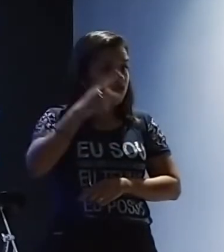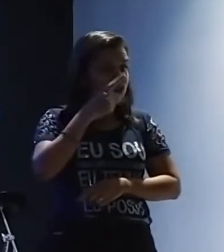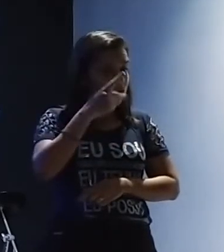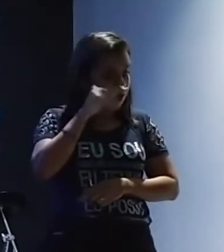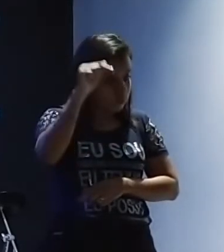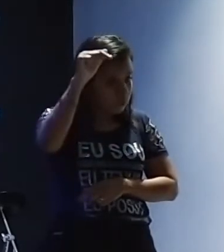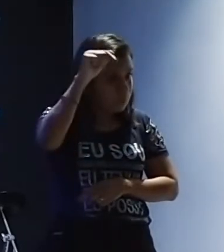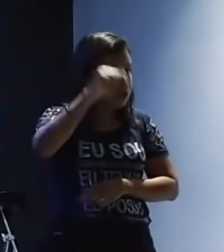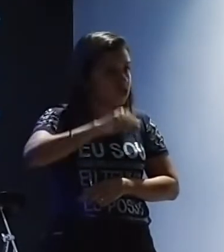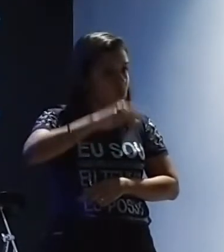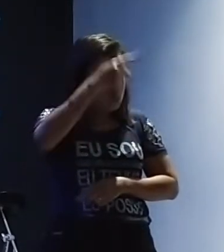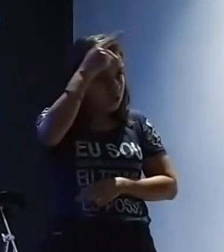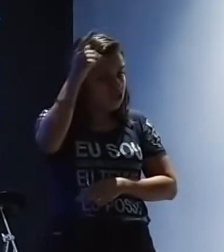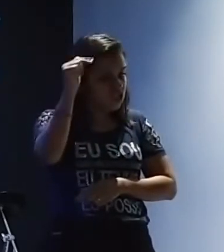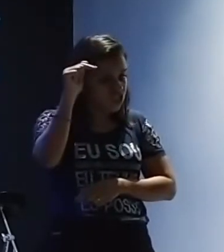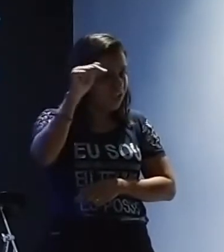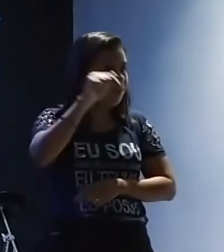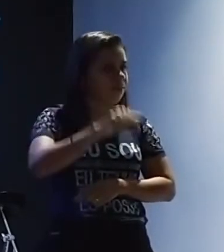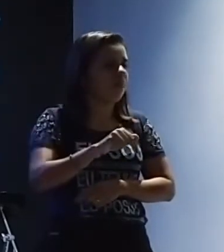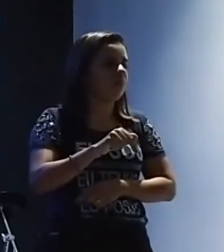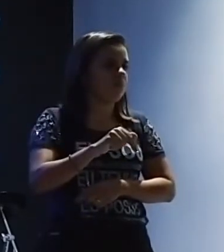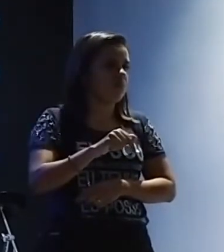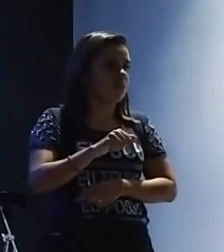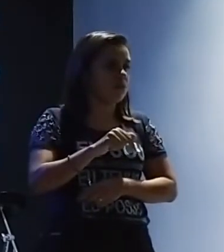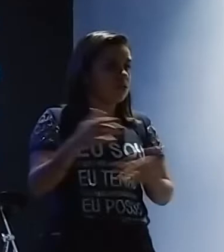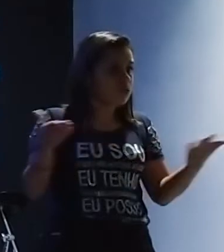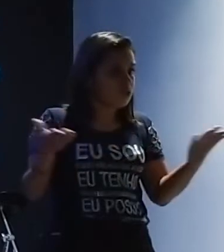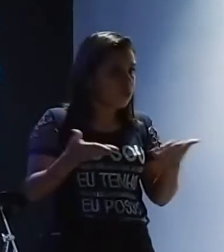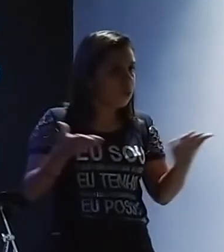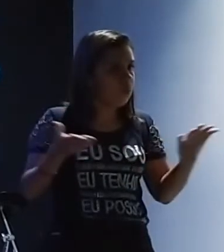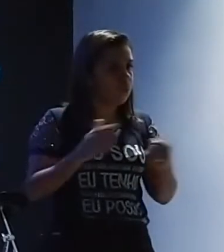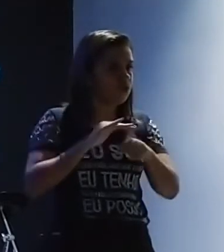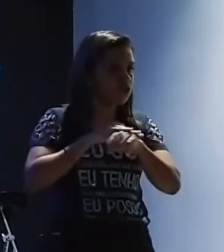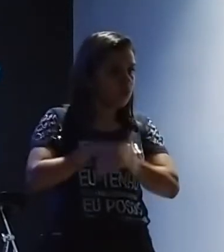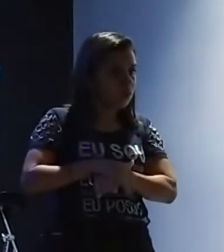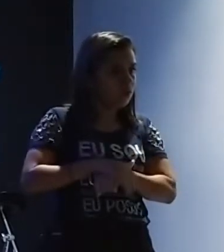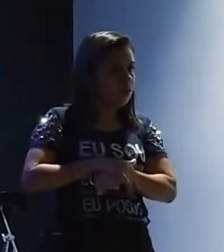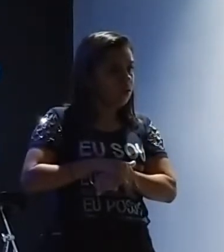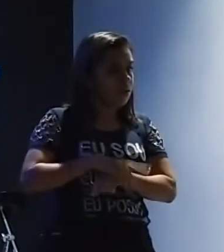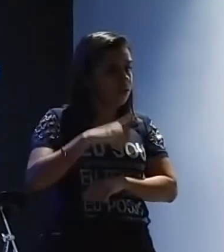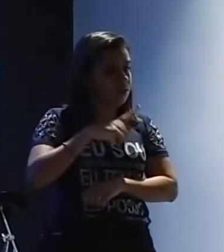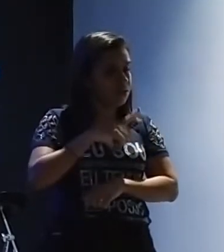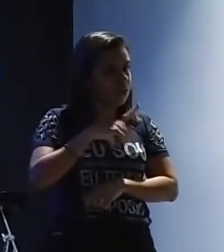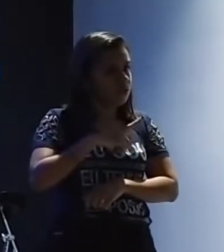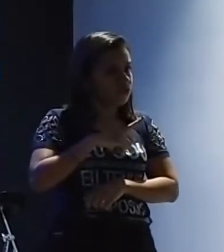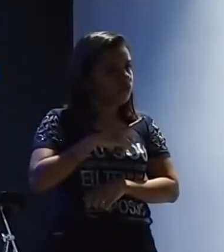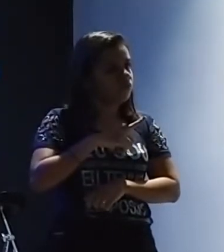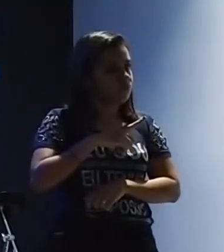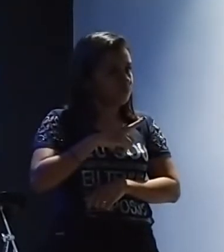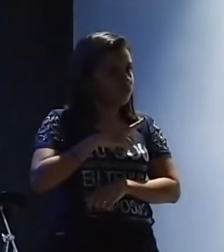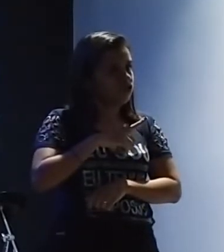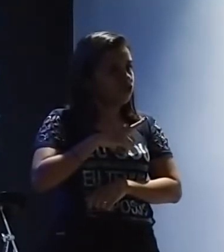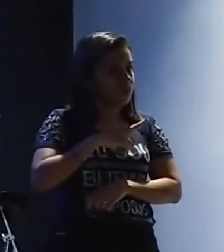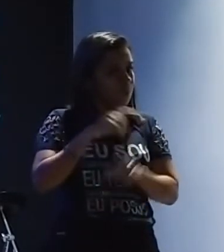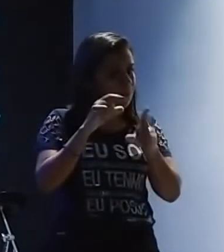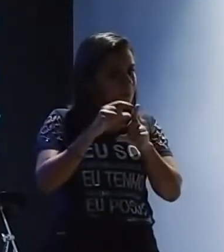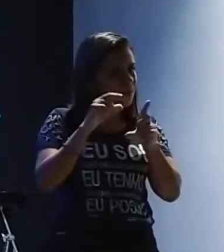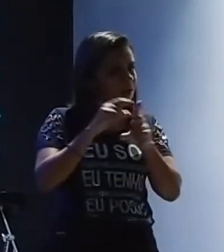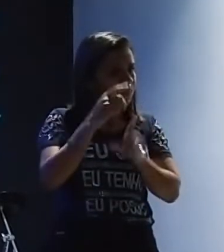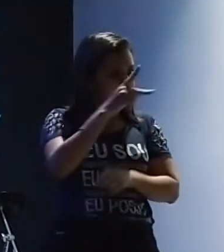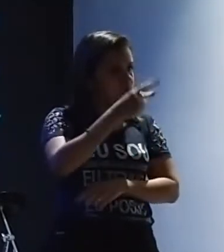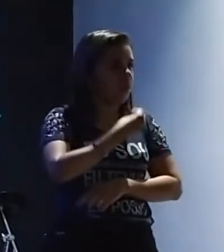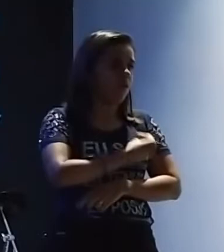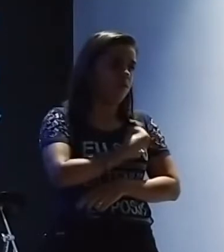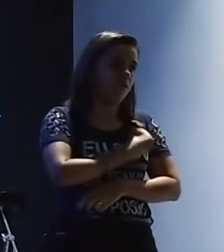com presentes. Se você veio aqui nessa noite, é porque Deus tinha uma palavra para você. É porque